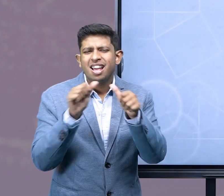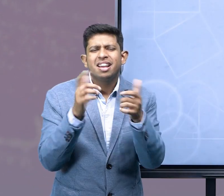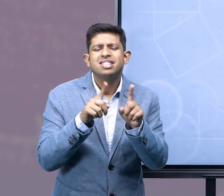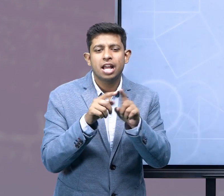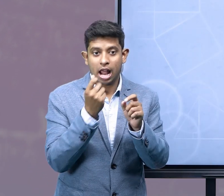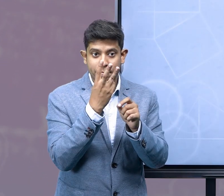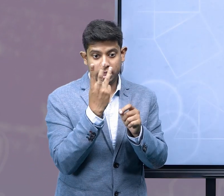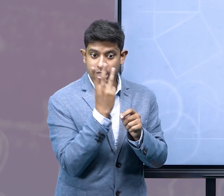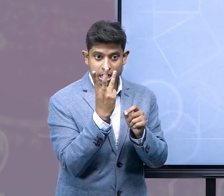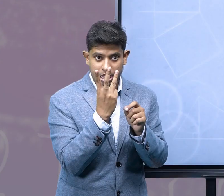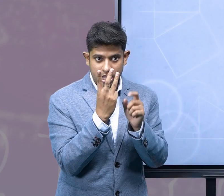साहचर्य गुणधर्म,